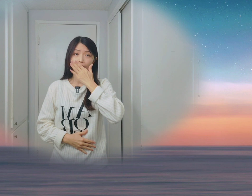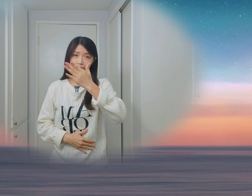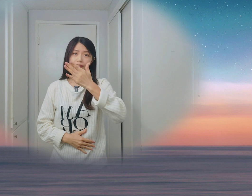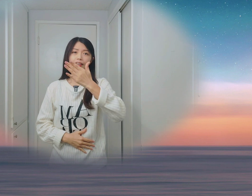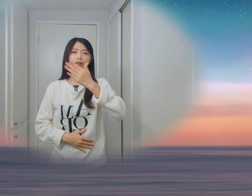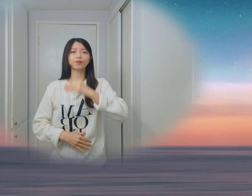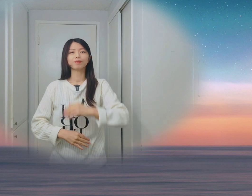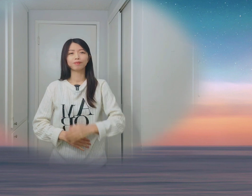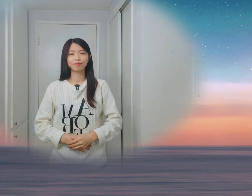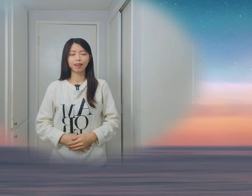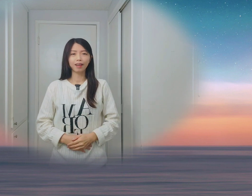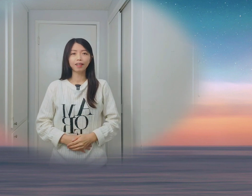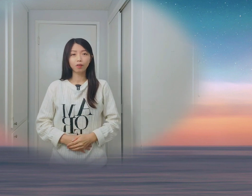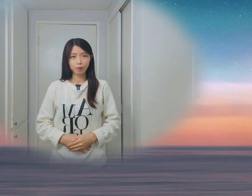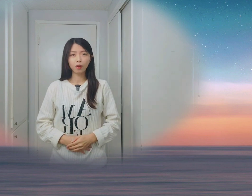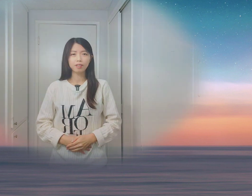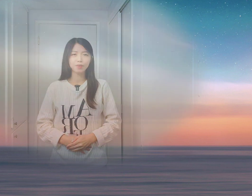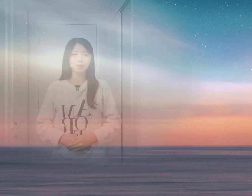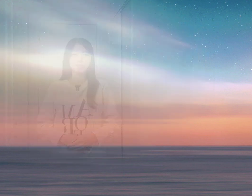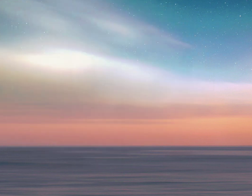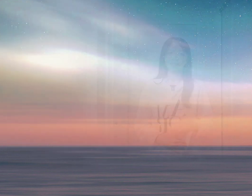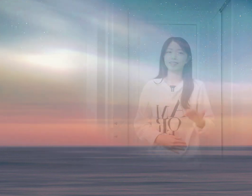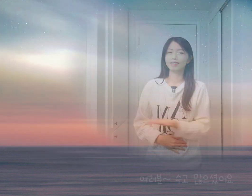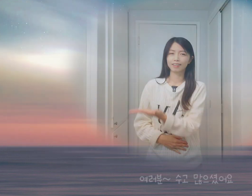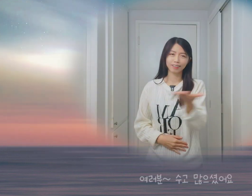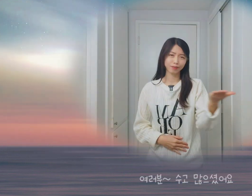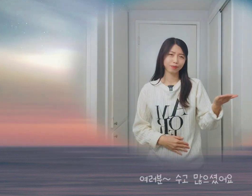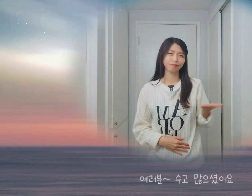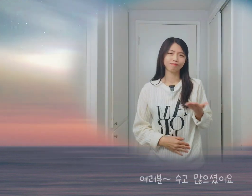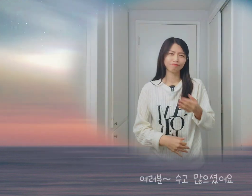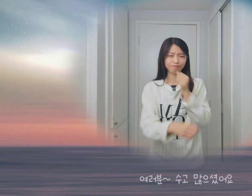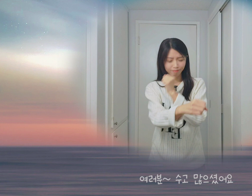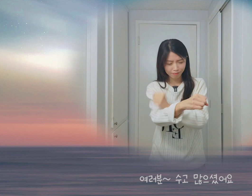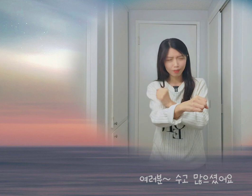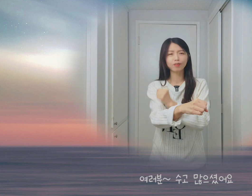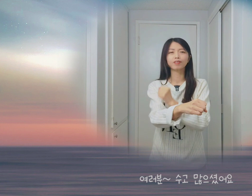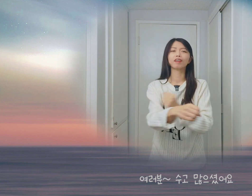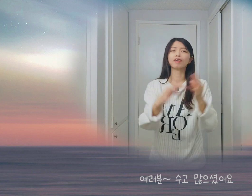수 있잖아요. 이렇게 표현하시면 됩니다.